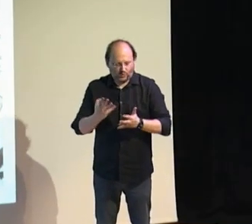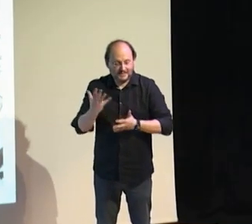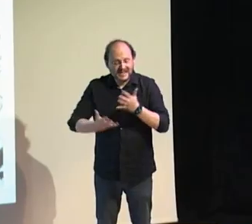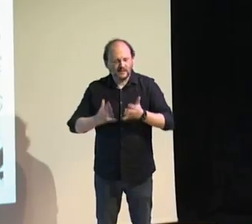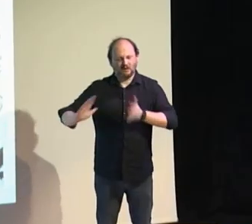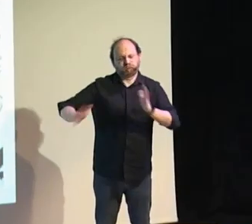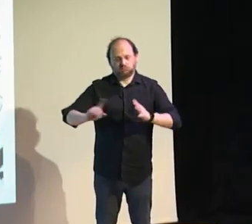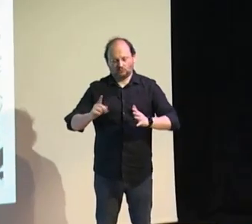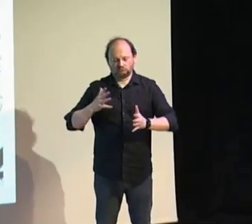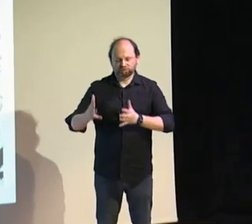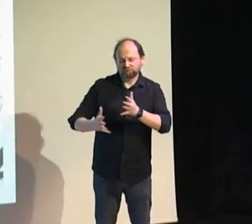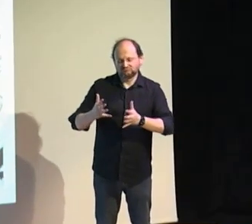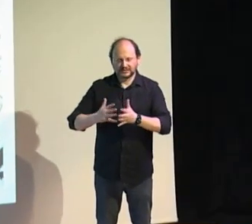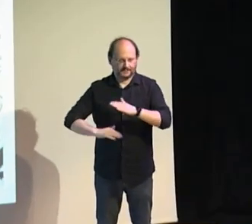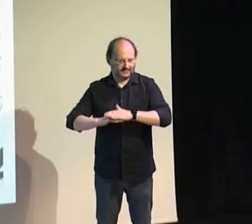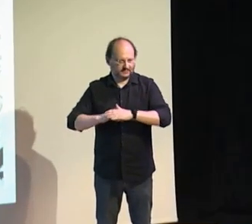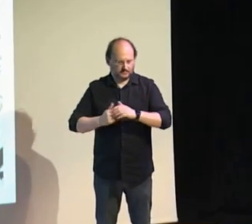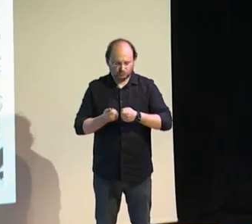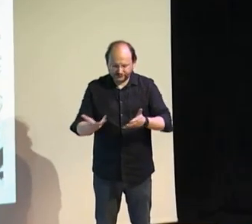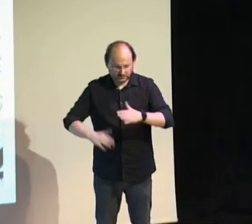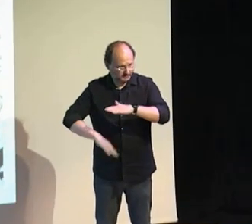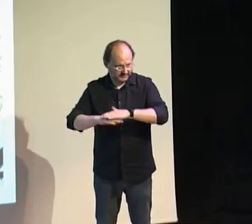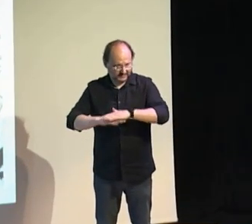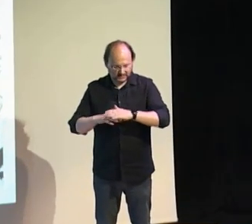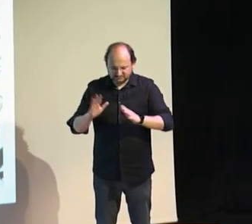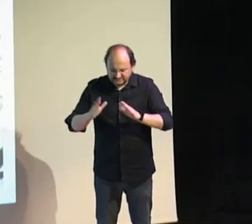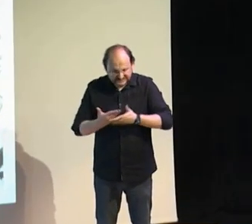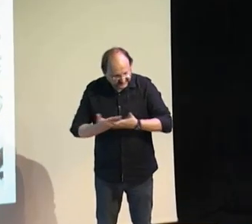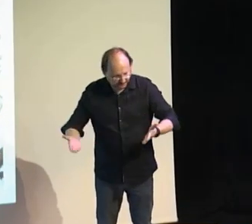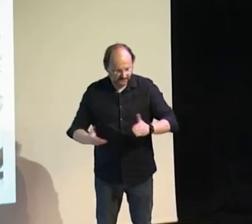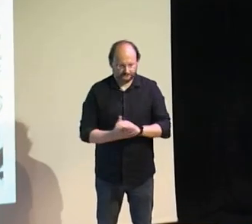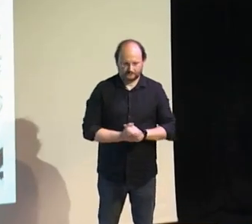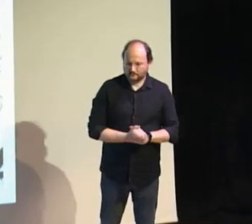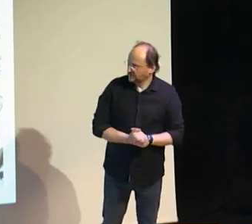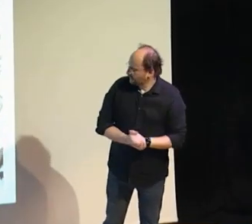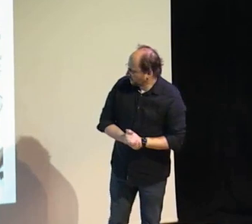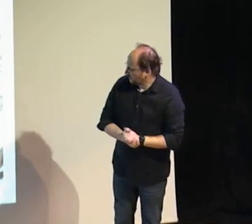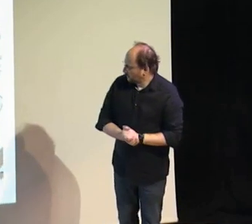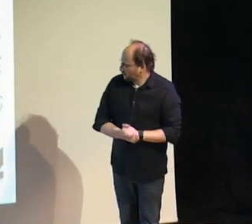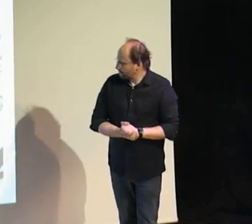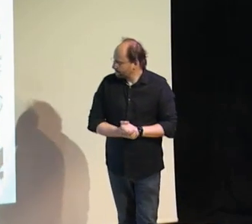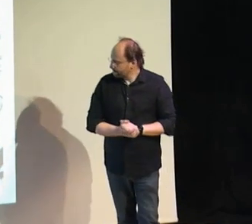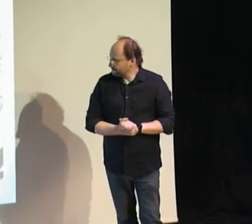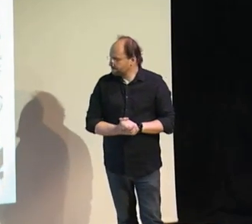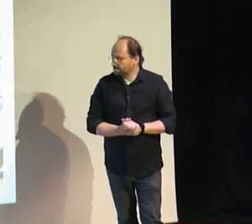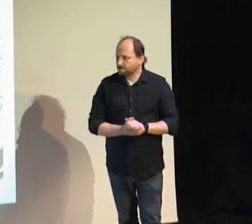donc ils ont dû s'exprimer avec les mains. Alors ils n'étaient pas dans une langue des signes vraiment très très prolifique, hein. Ils étaient dans une langue des signes qui leur permettait de